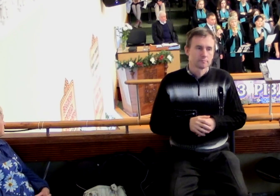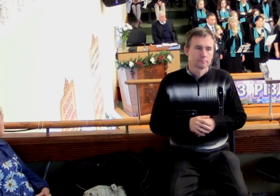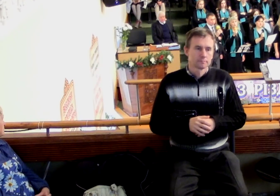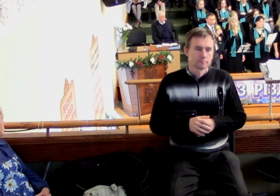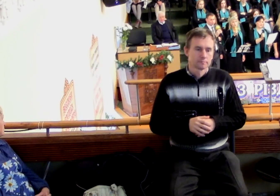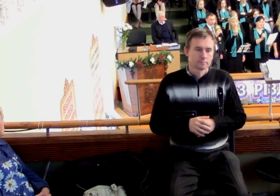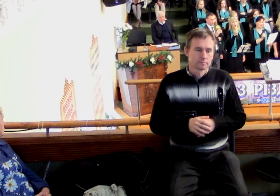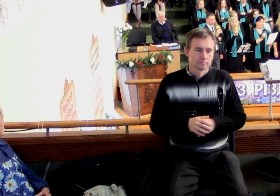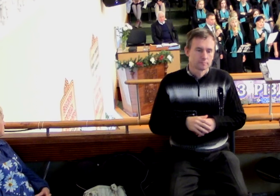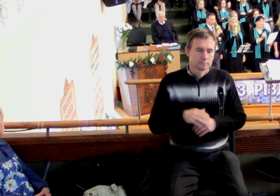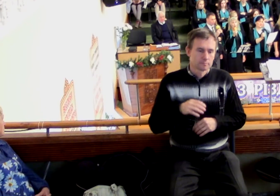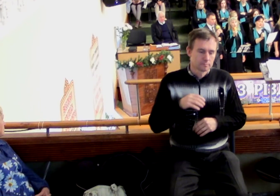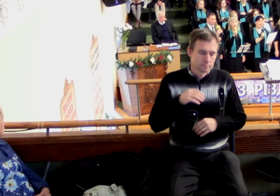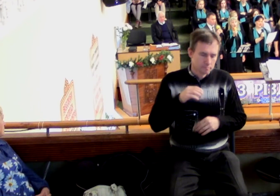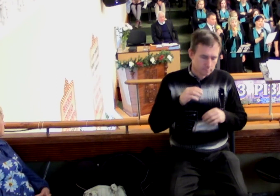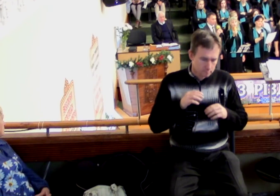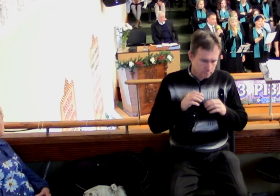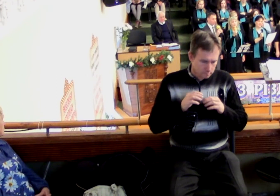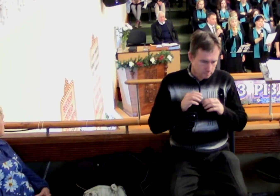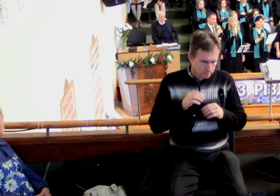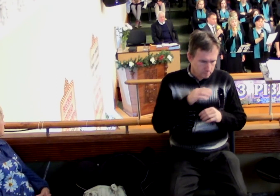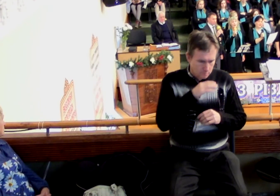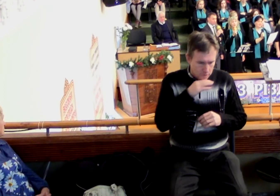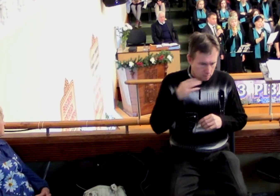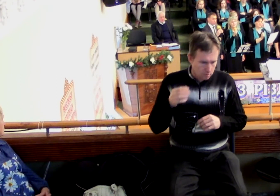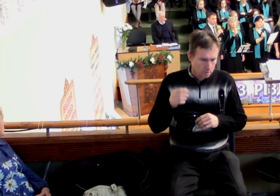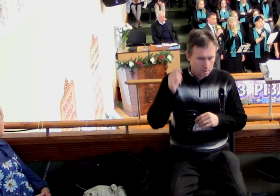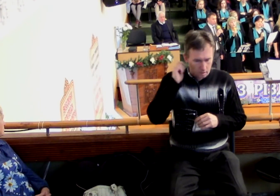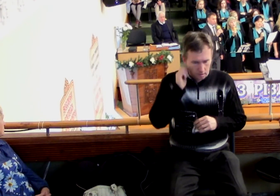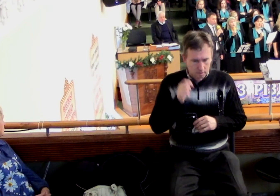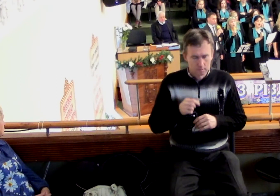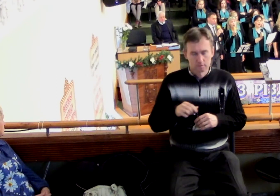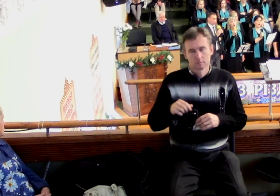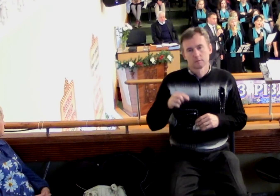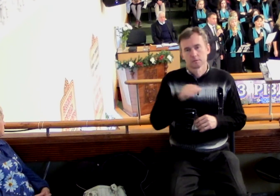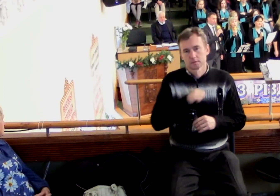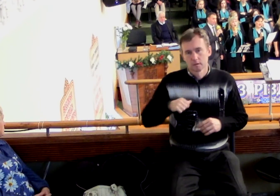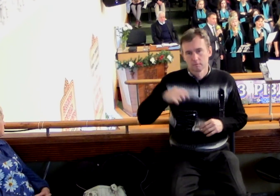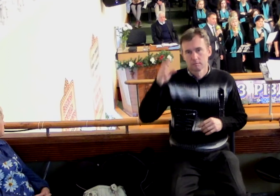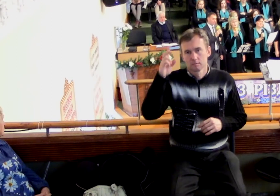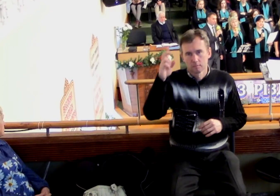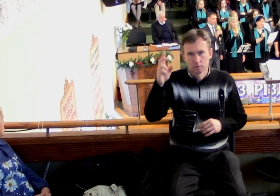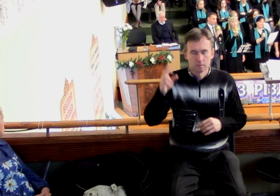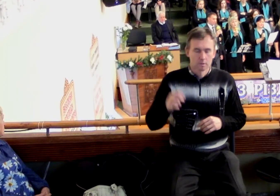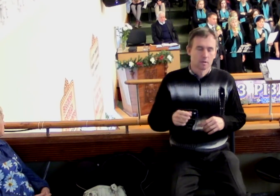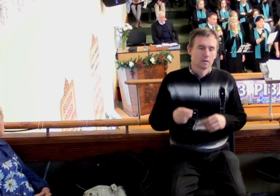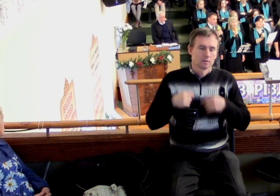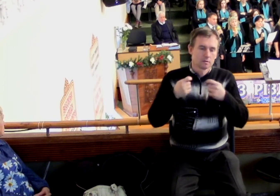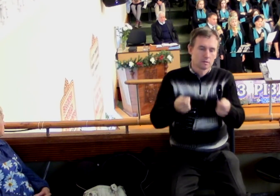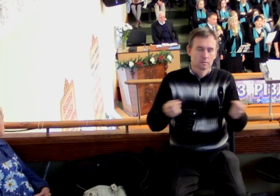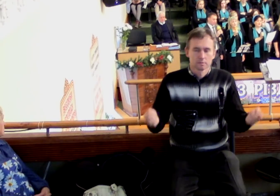будем. И столько много бед, но сам Бог дает нам